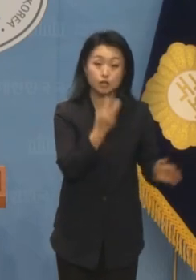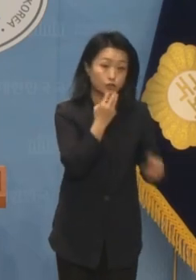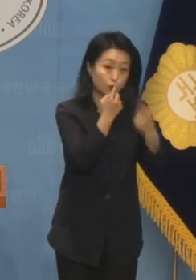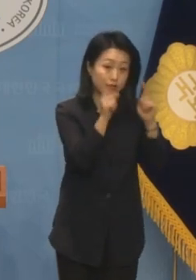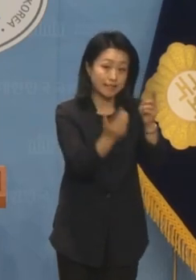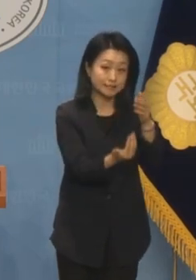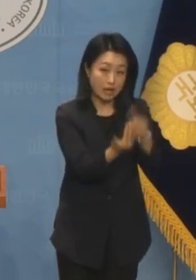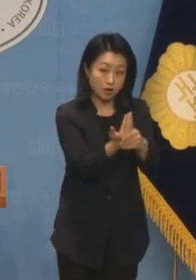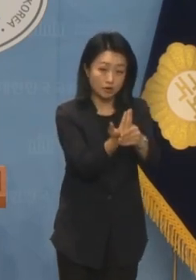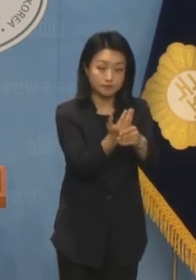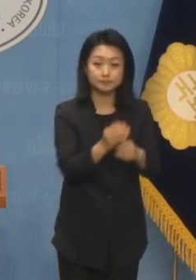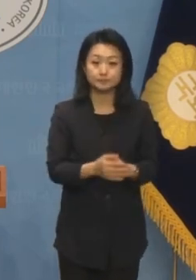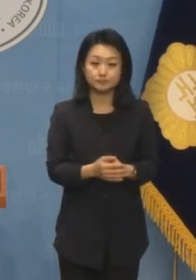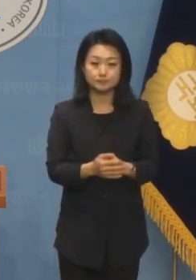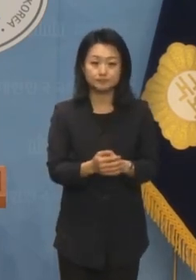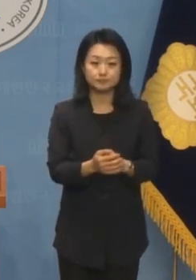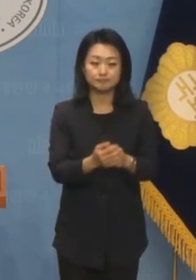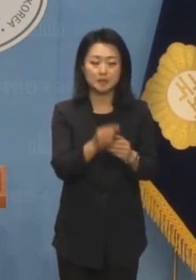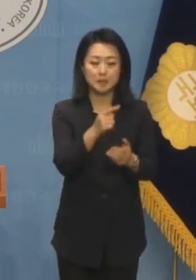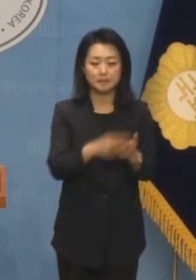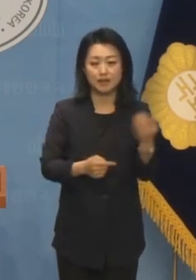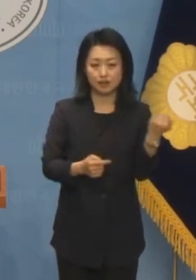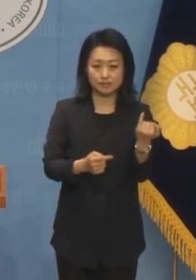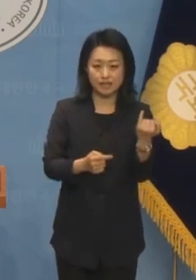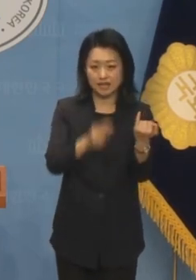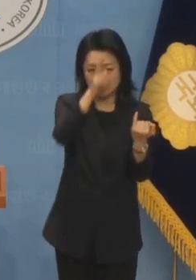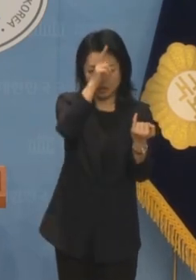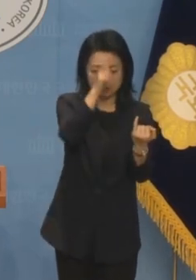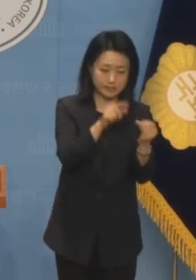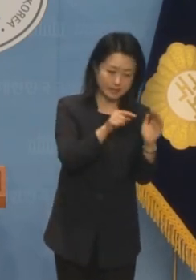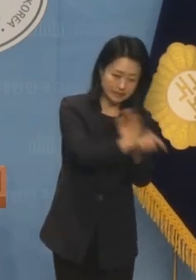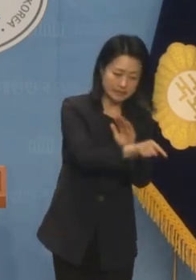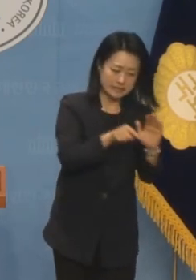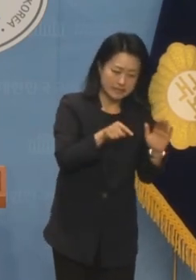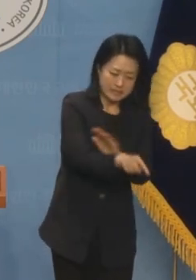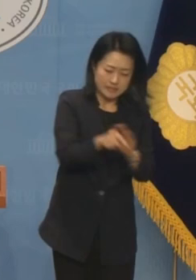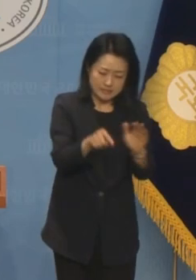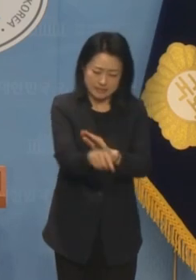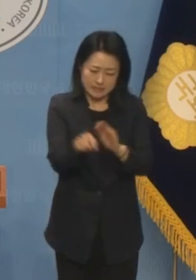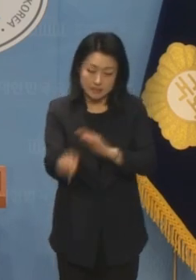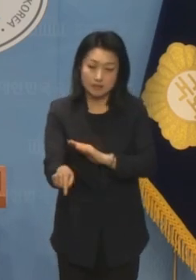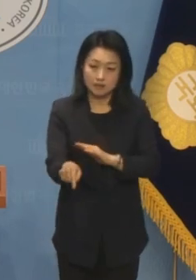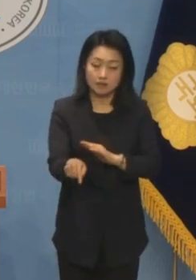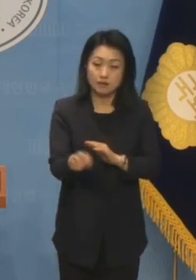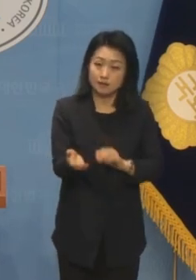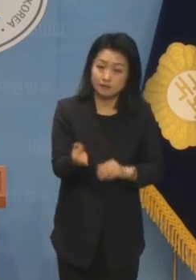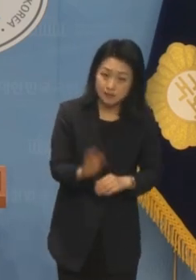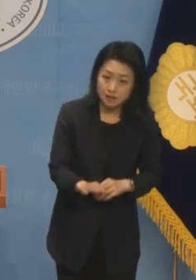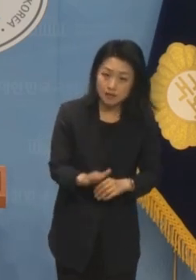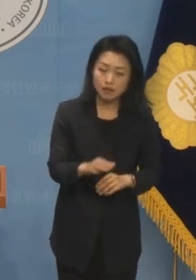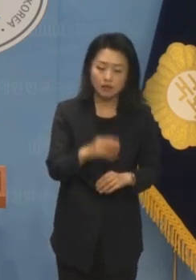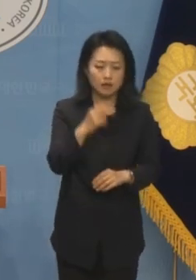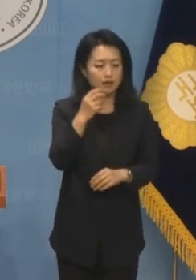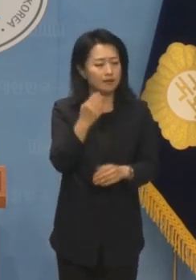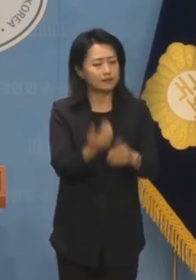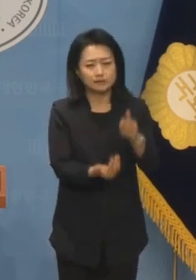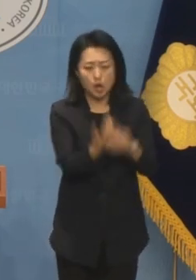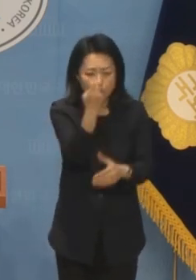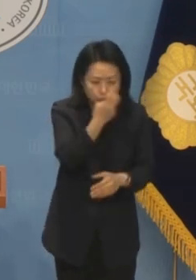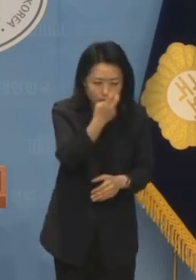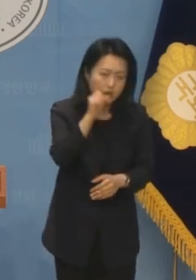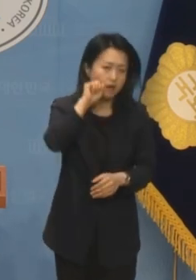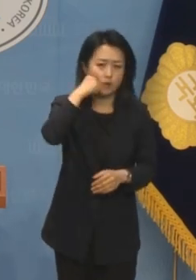피해자들이 4곳이나 경찰서를 돌며 고소를 했음에도 불구하고 사건 특성상 원활한 수사가 어려워 피해가